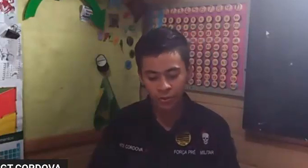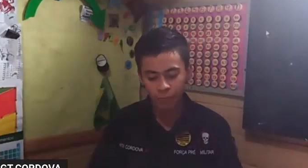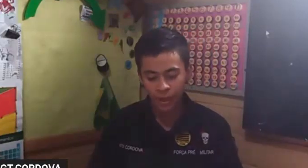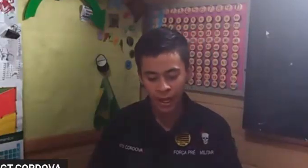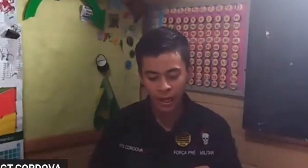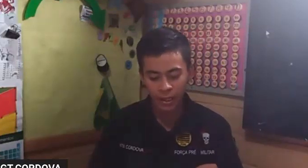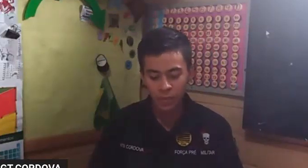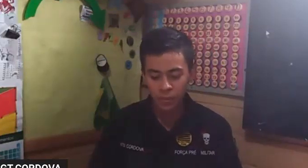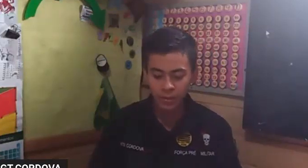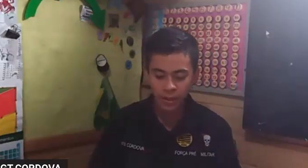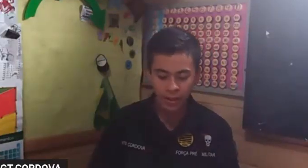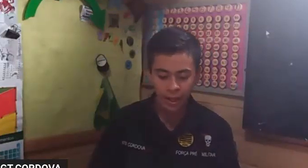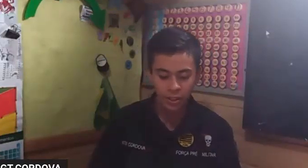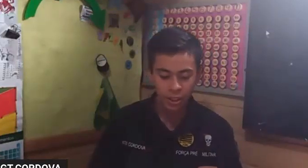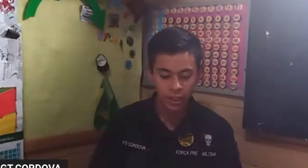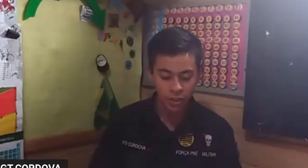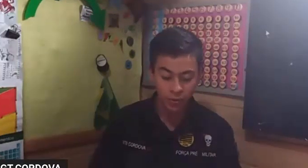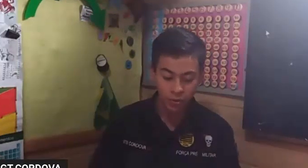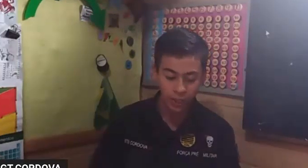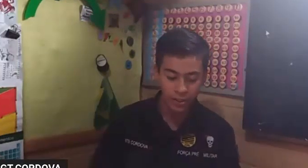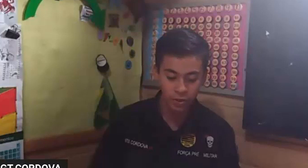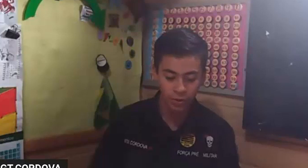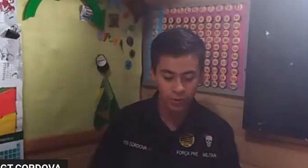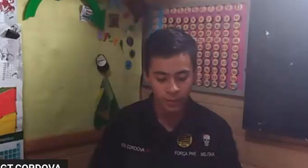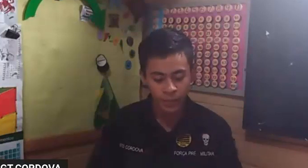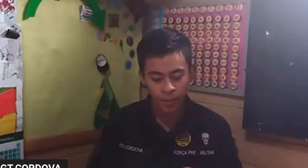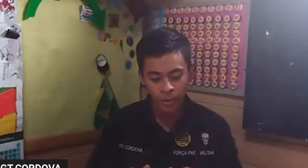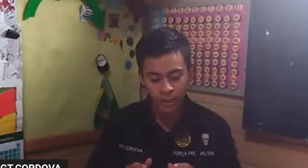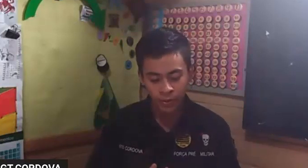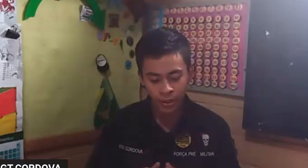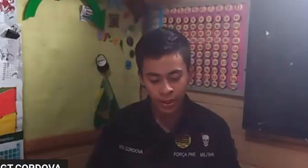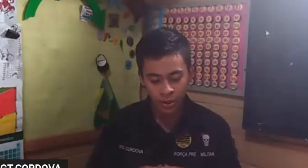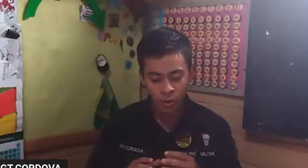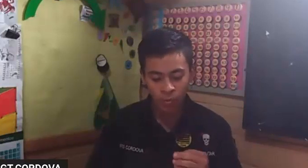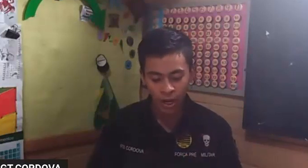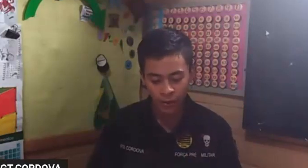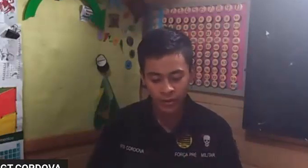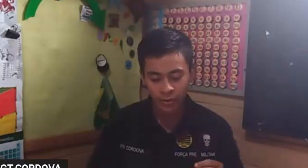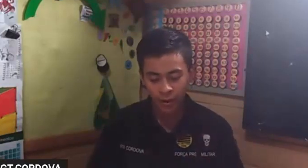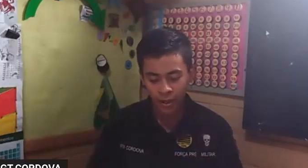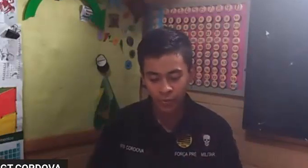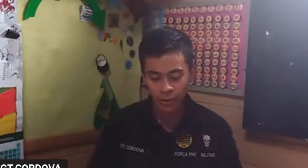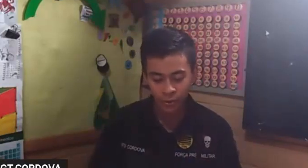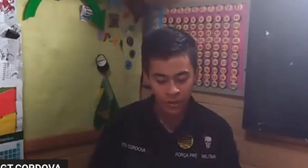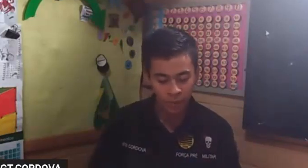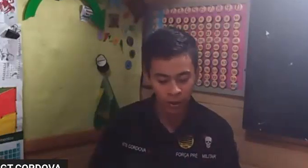dado à impossibilidade e dificuldade de ouvir, podendo ter como causa vários fatores que